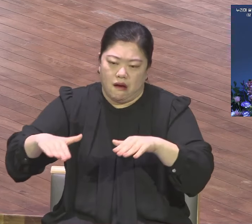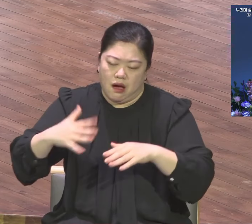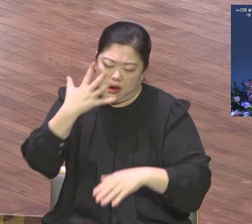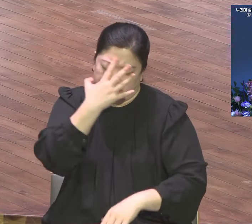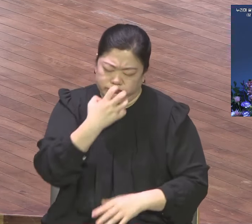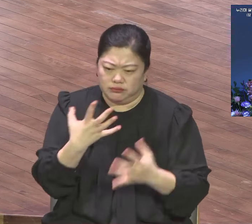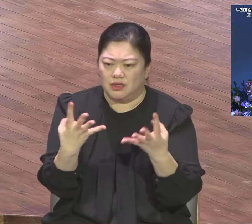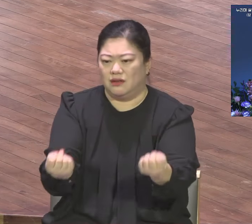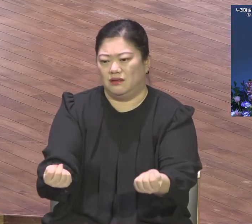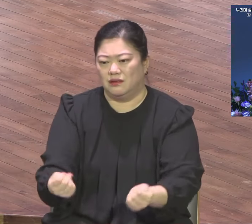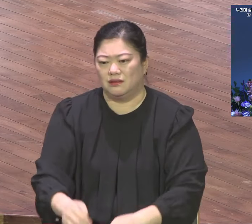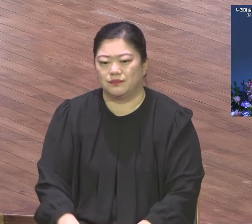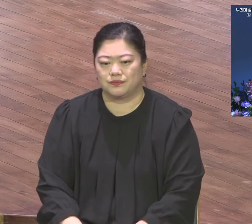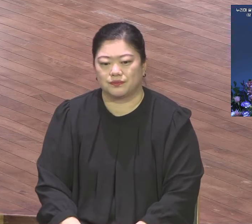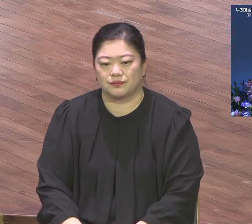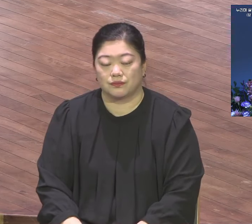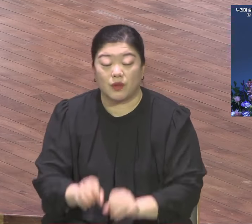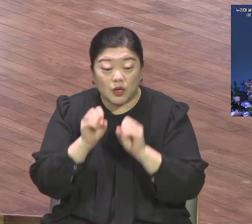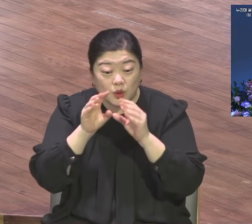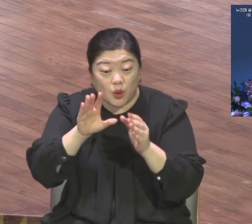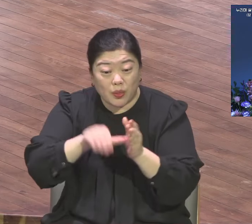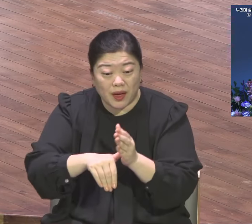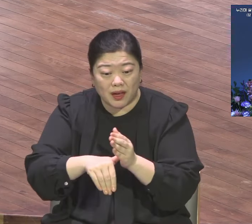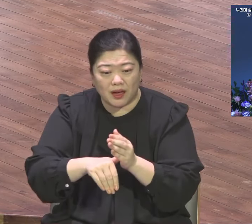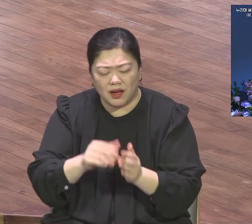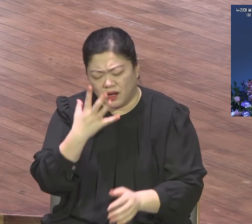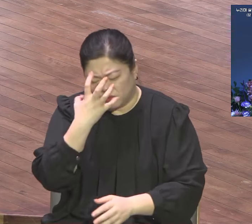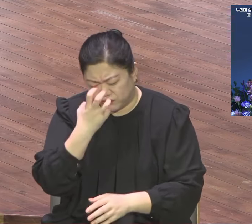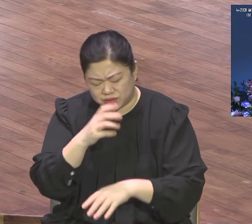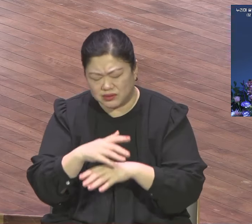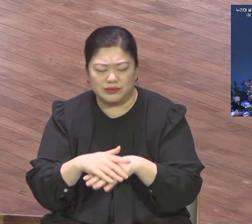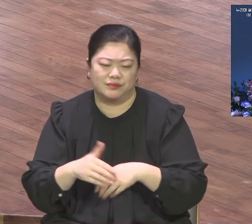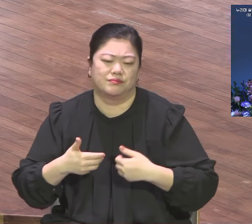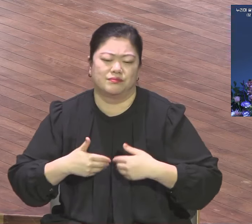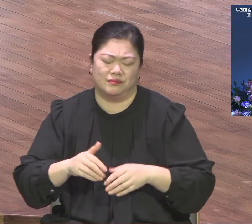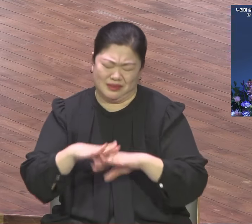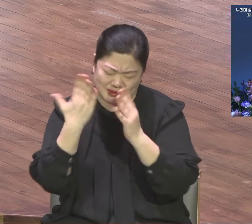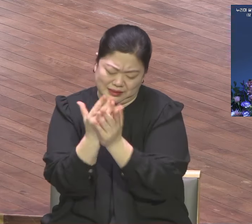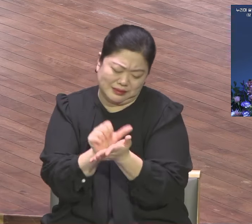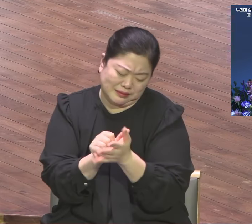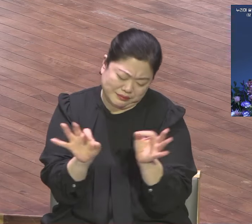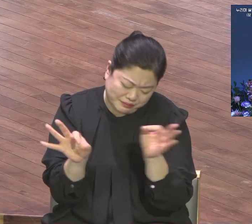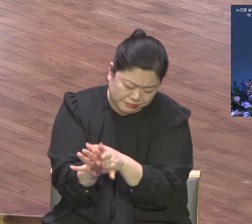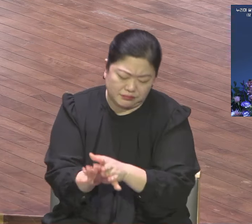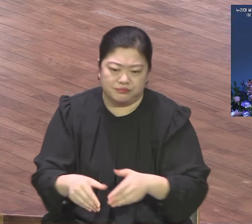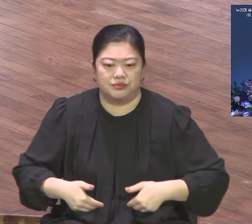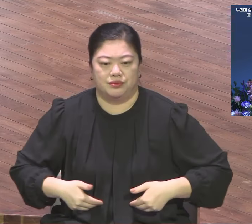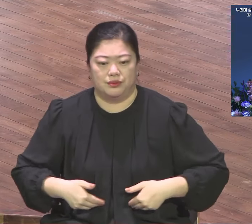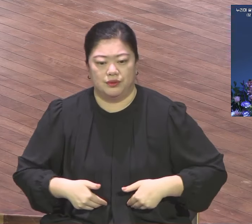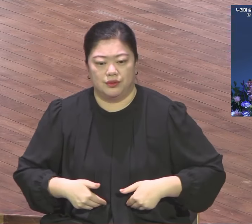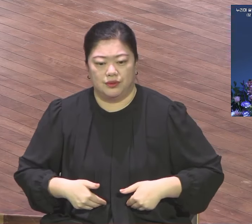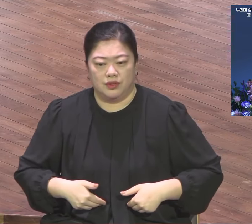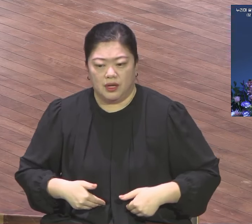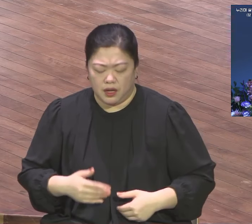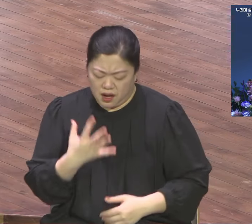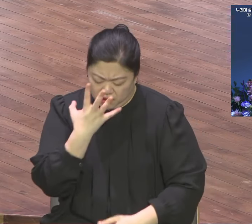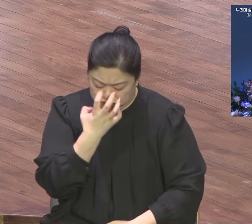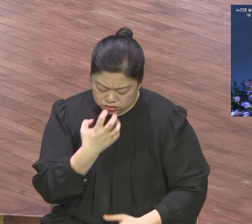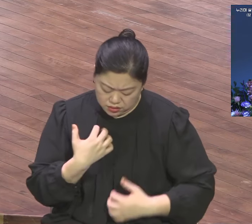완전히 떨쳐내야 됩니다. 영적으로 백해무익한 것 가지고 무슨 누림의 삶을